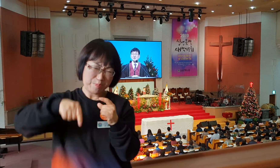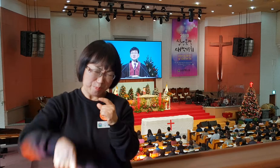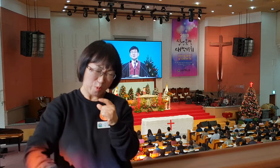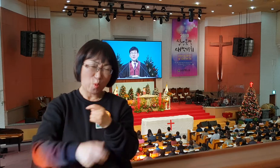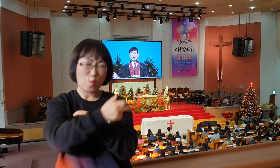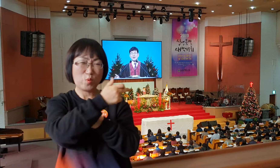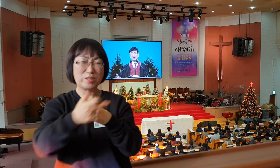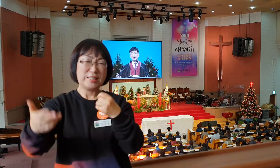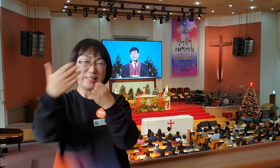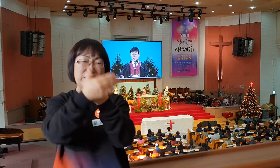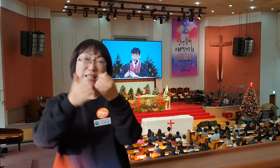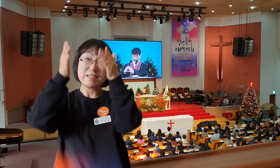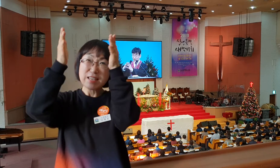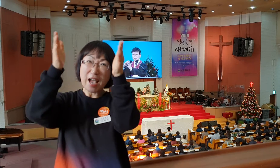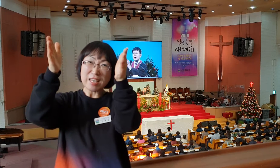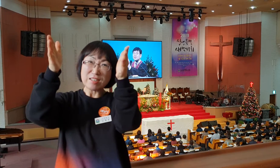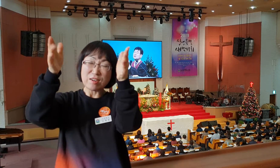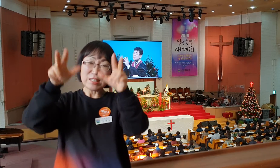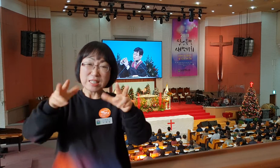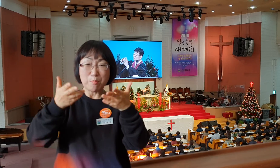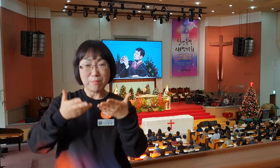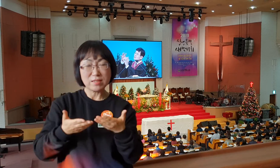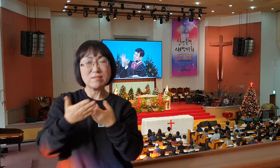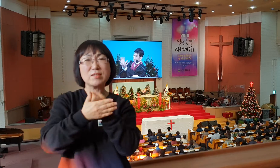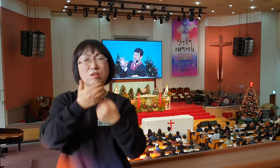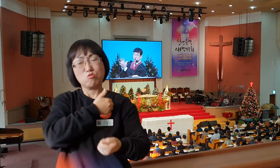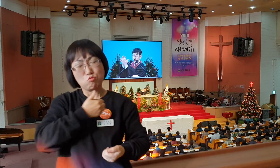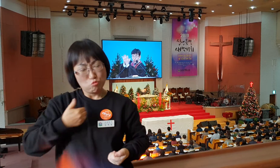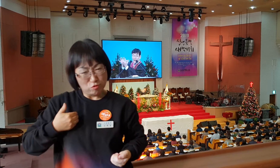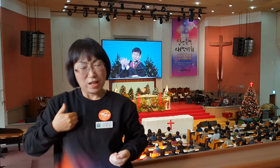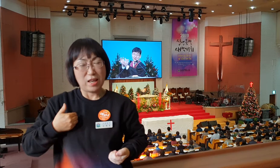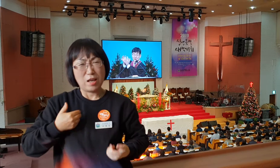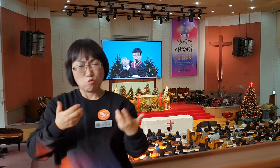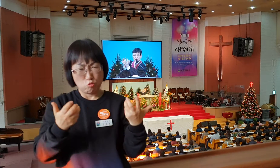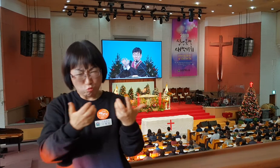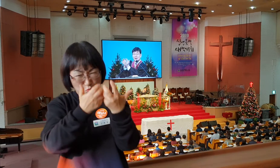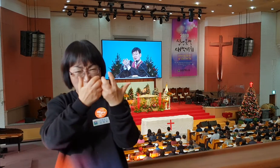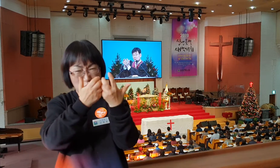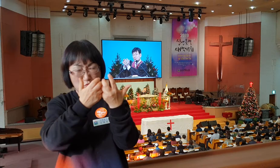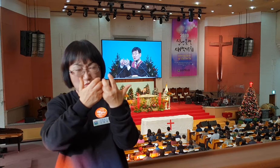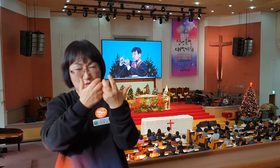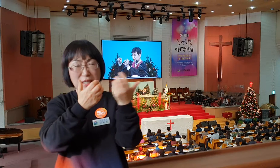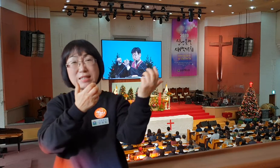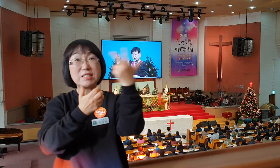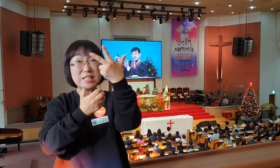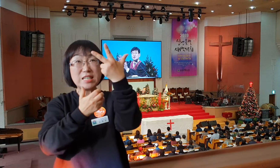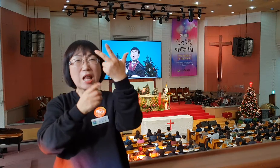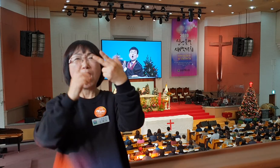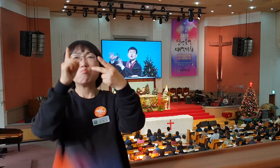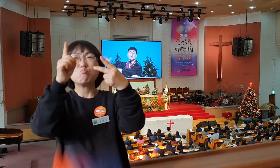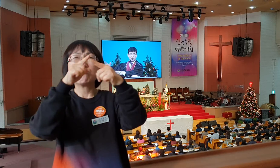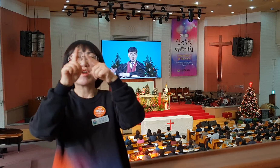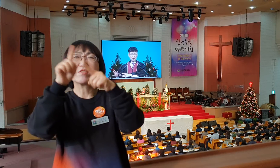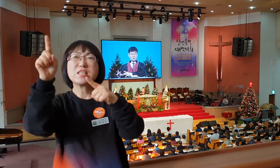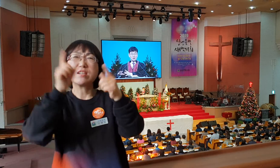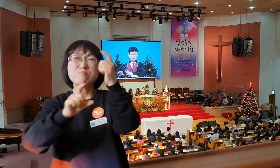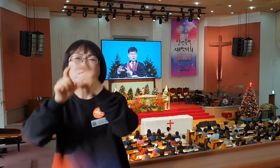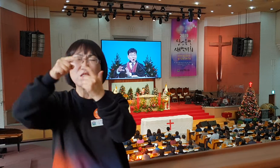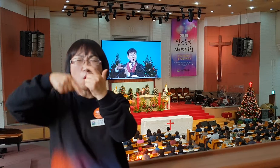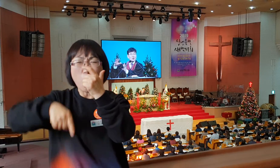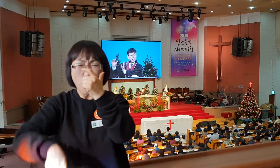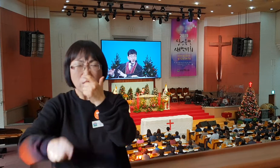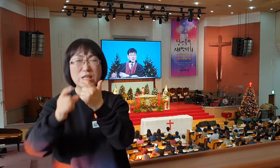큰 은혜를 향하세요. 예, 지금 밤도 은혜 충분합니다. 충만합니다. 7일 지나 하지마요. 플러스 1 더 깊은 곳